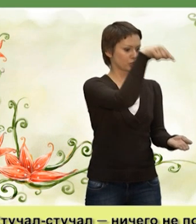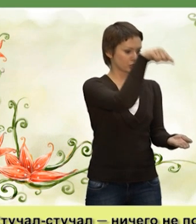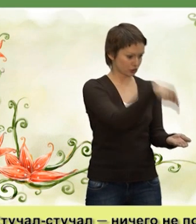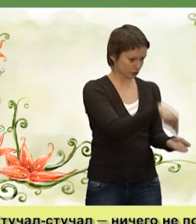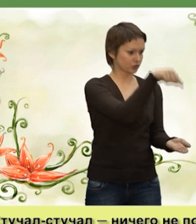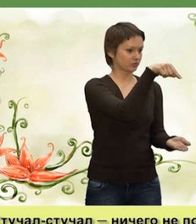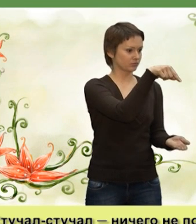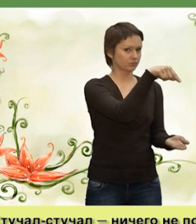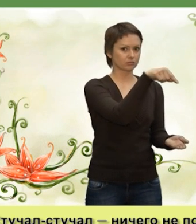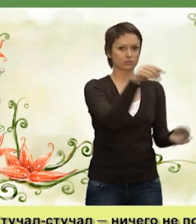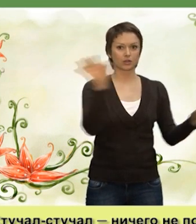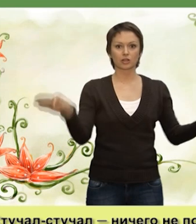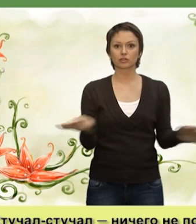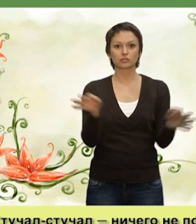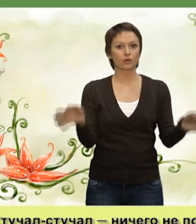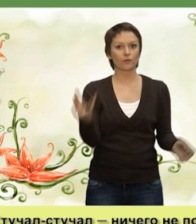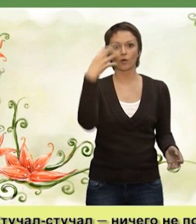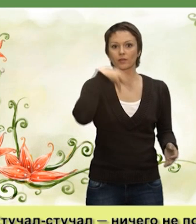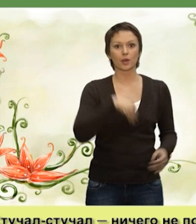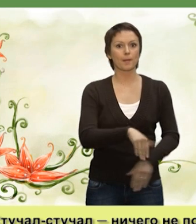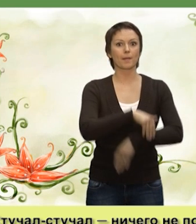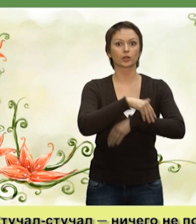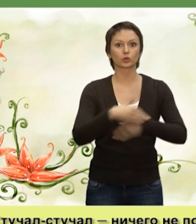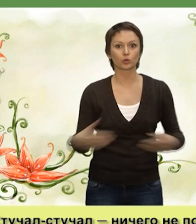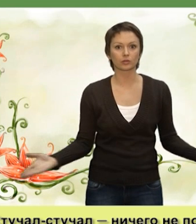Стучал, стучал. Ничего не попадает.